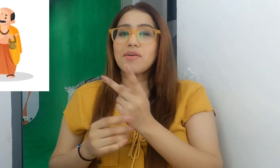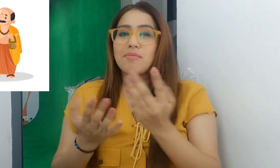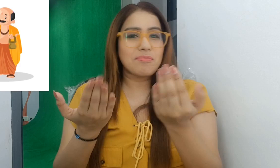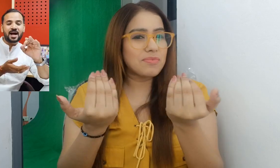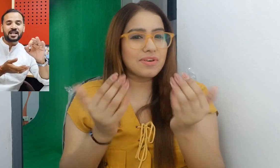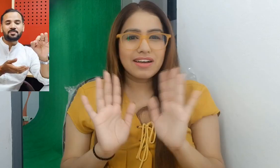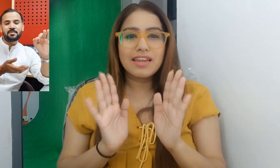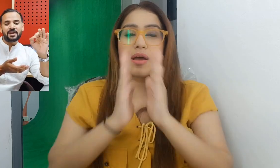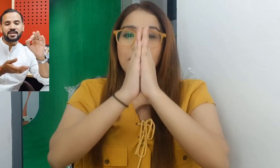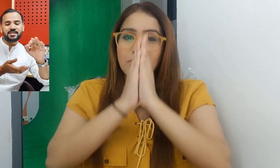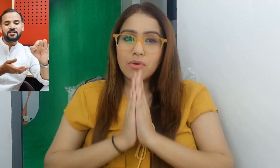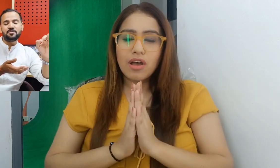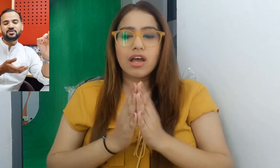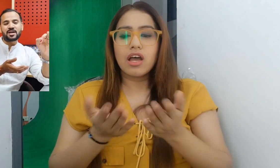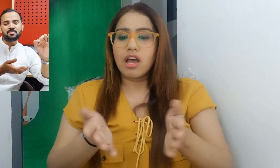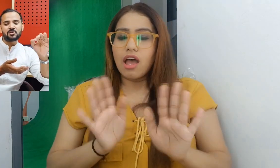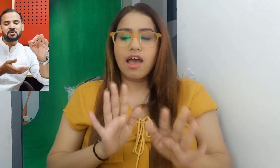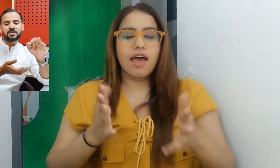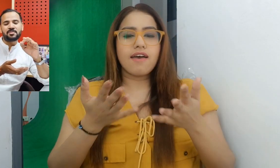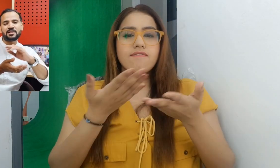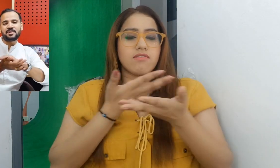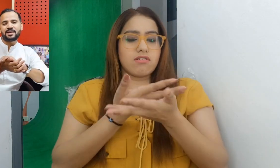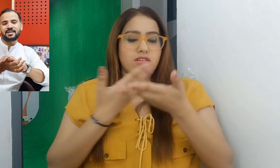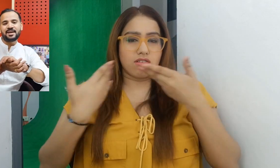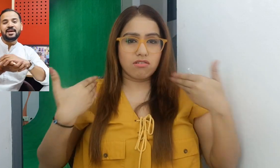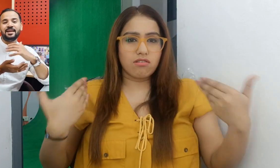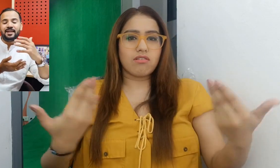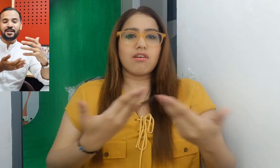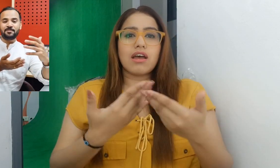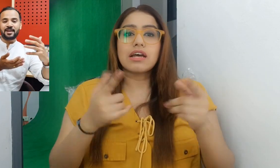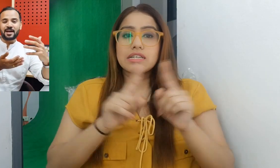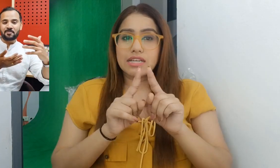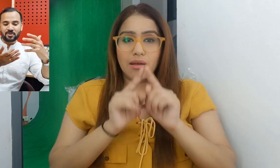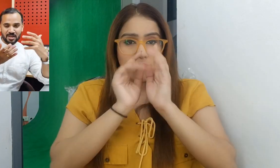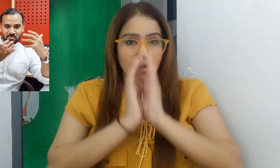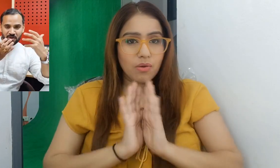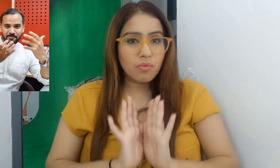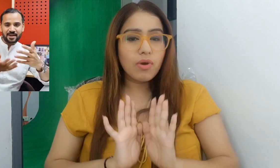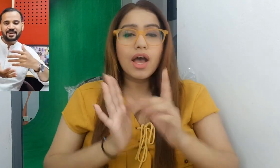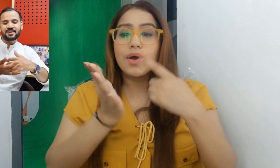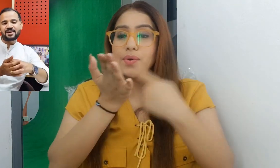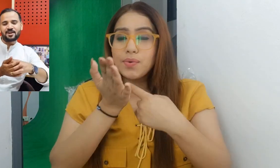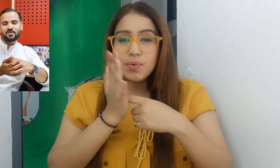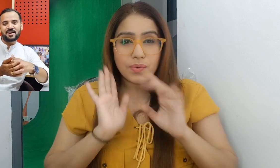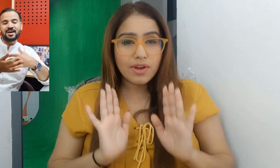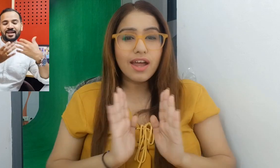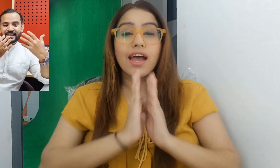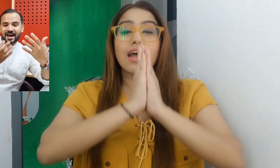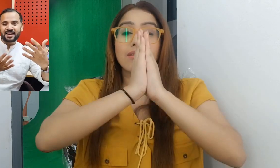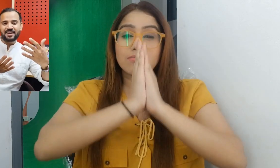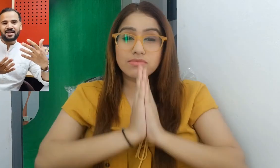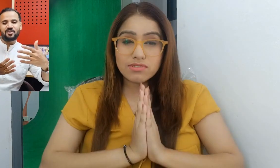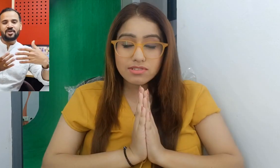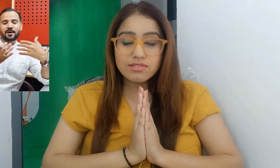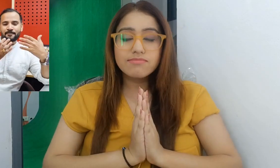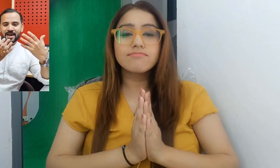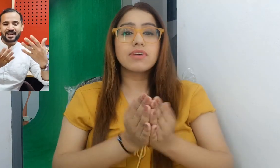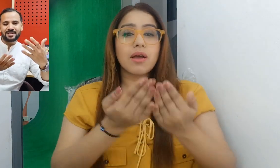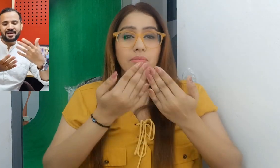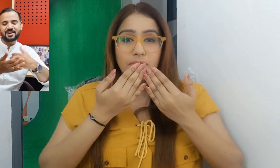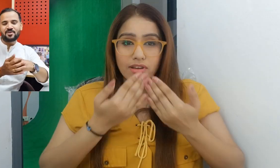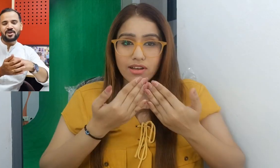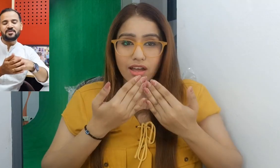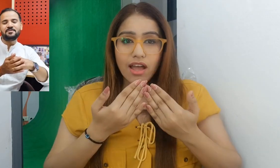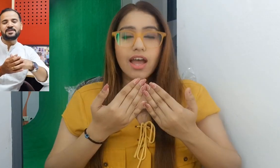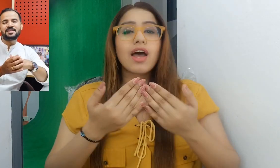विद्यमान है। हर आत्मा में, हर जीव में जो आत्मा है उसमें परमात्मा रहता है, लेकिन पहले आपको नियमों का पालन करना होगा, ध्यान करना होगा,